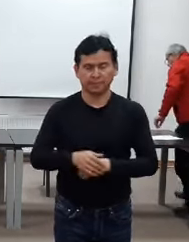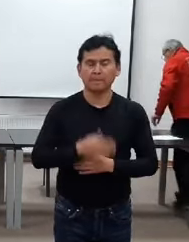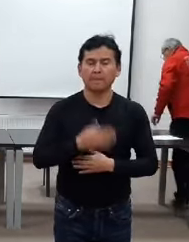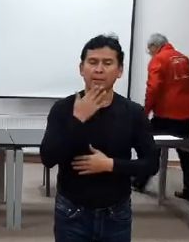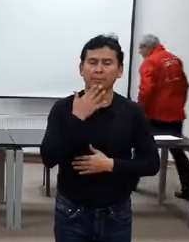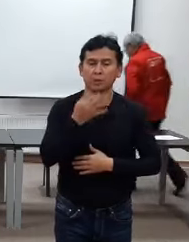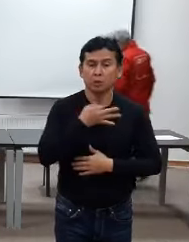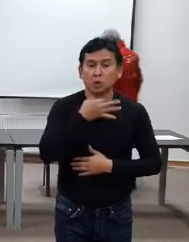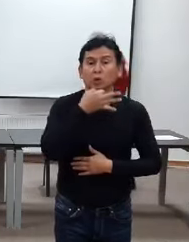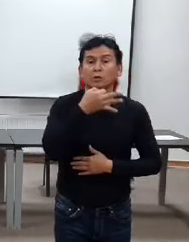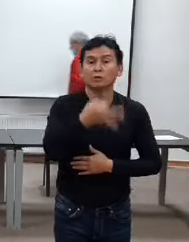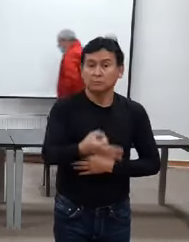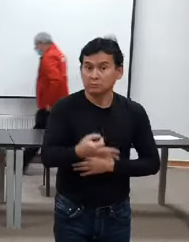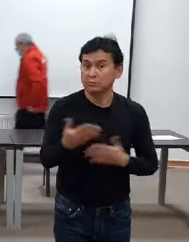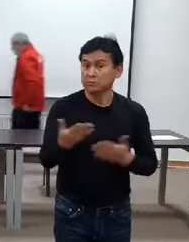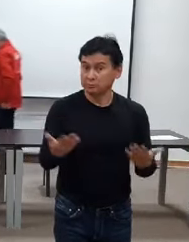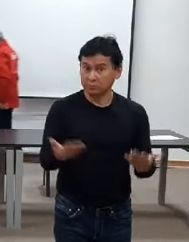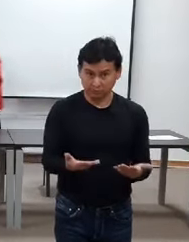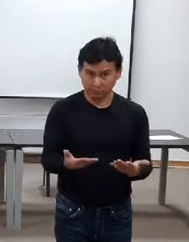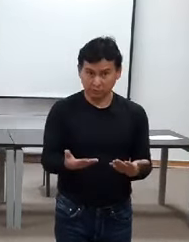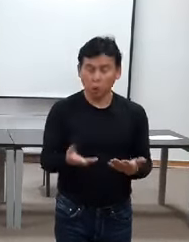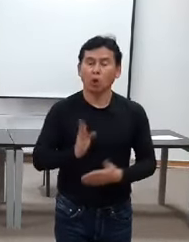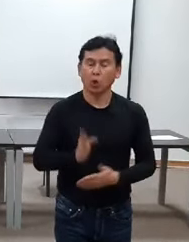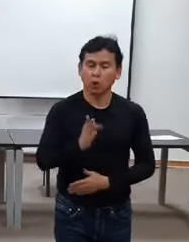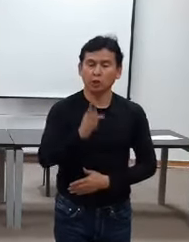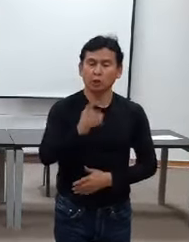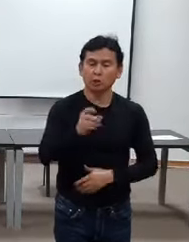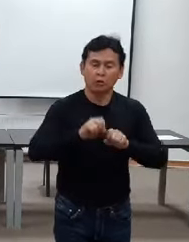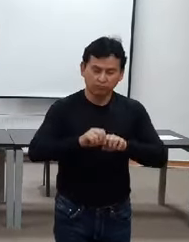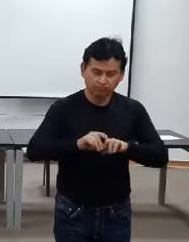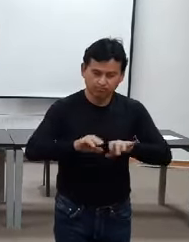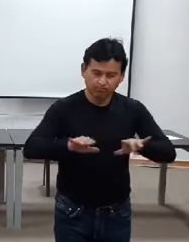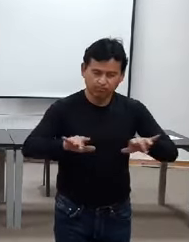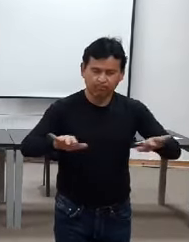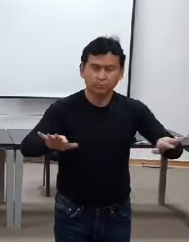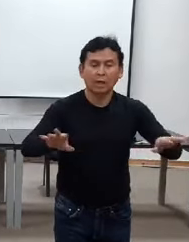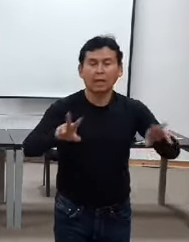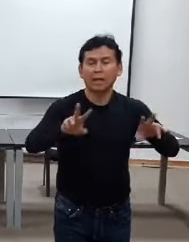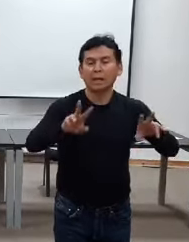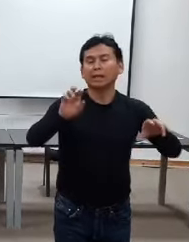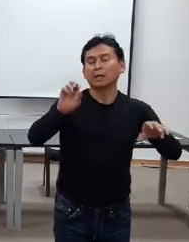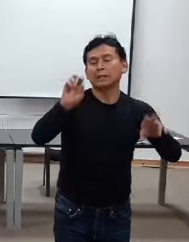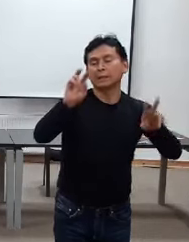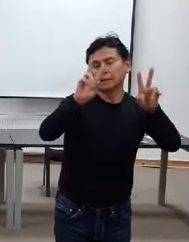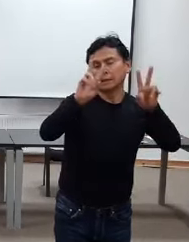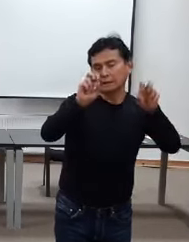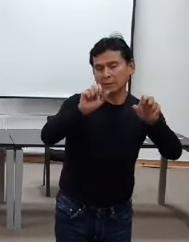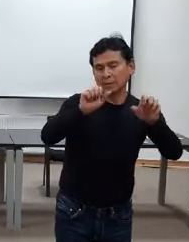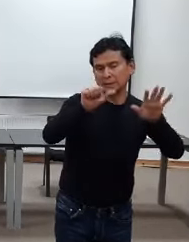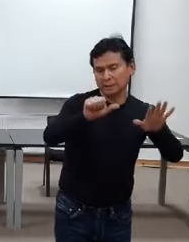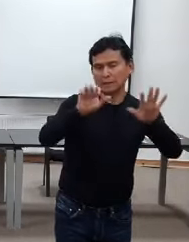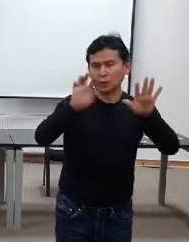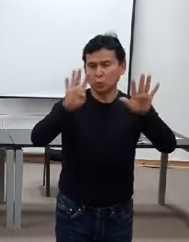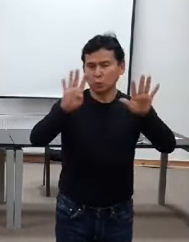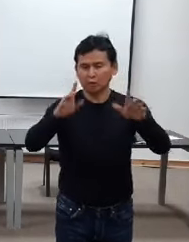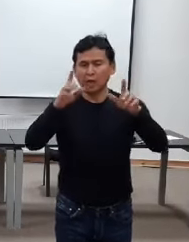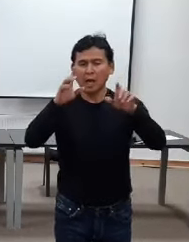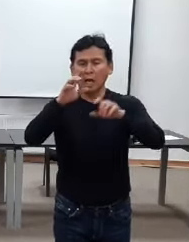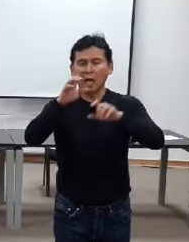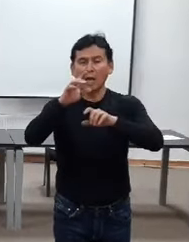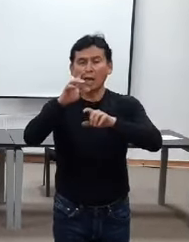jefe de la Defensa Nacional que se continuará con los despliegues que desde el primer día, ya 69 días de